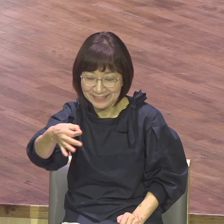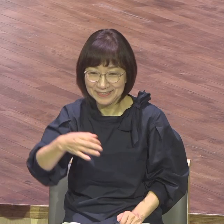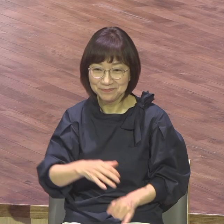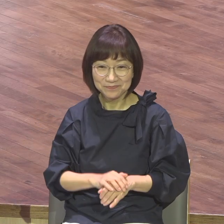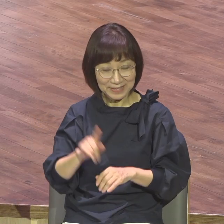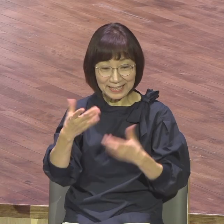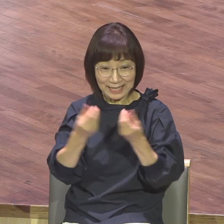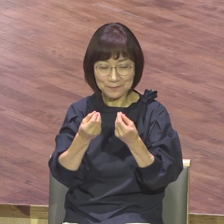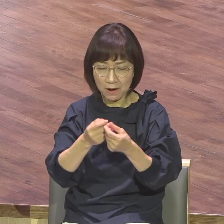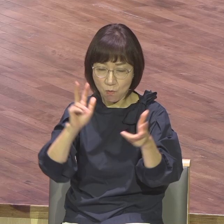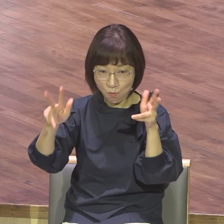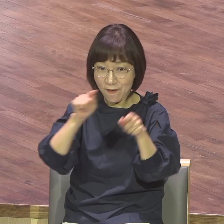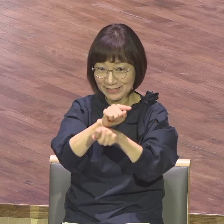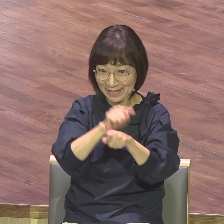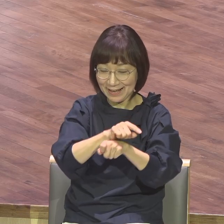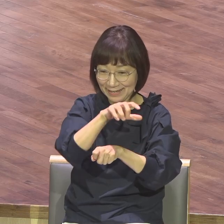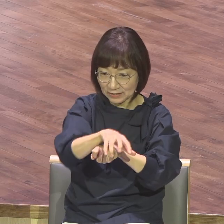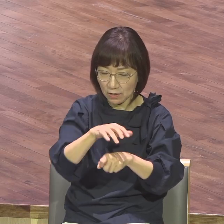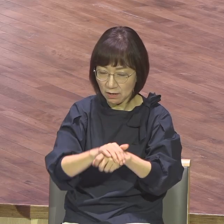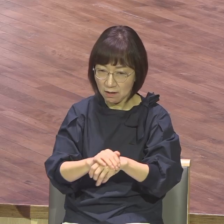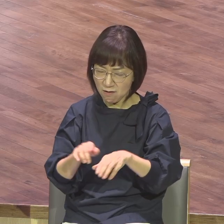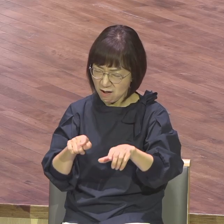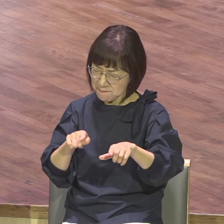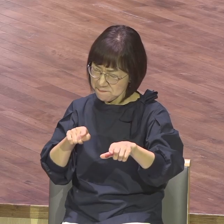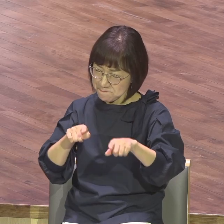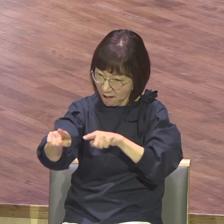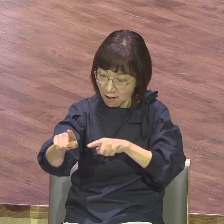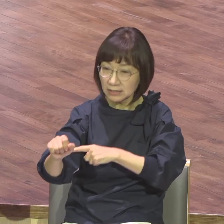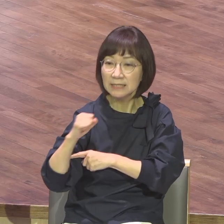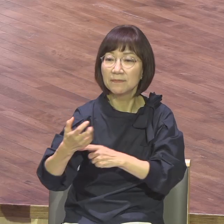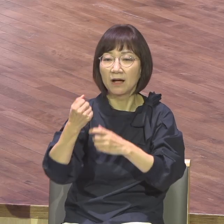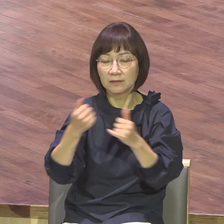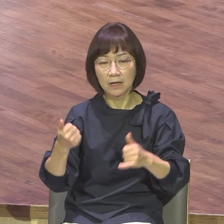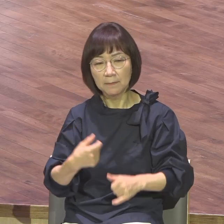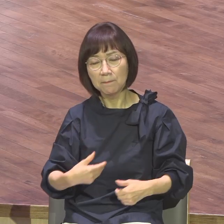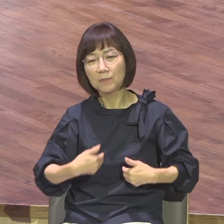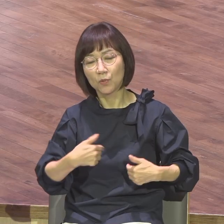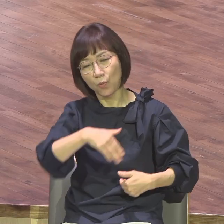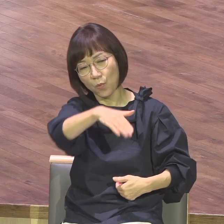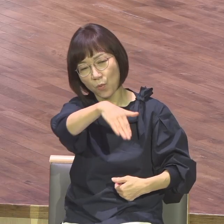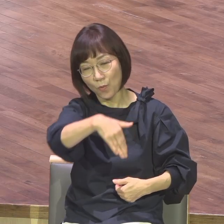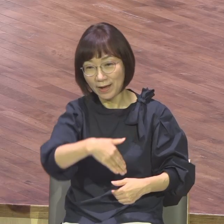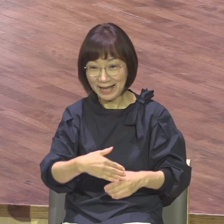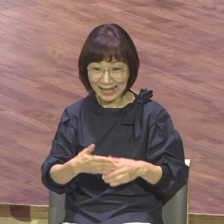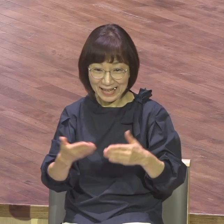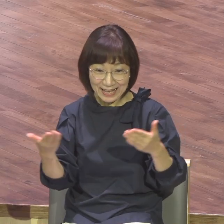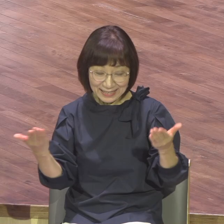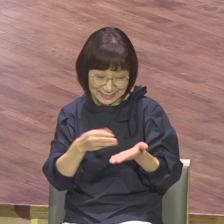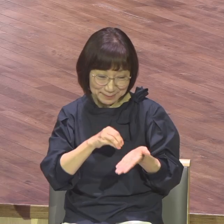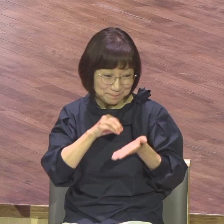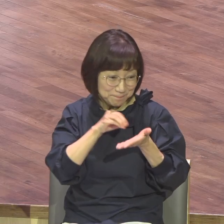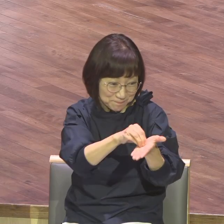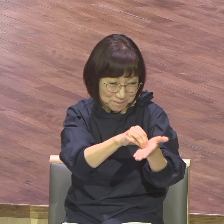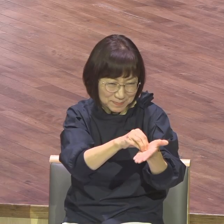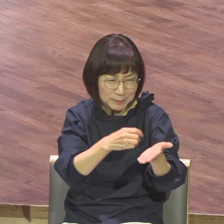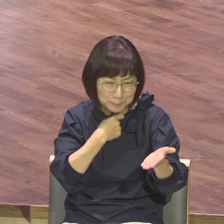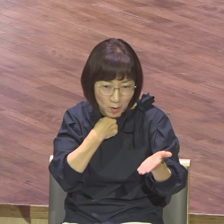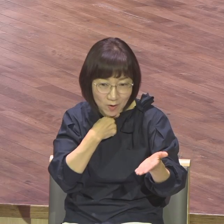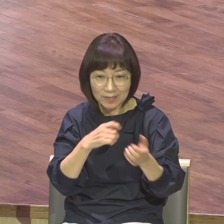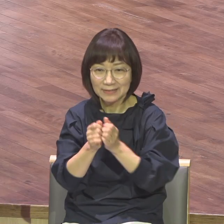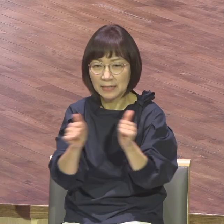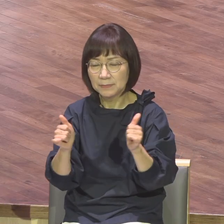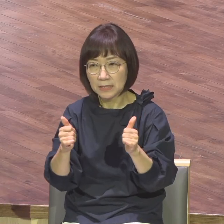그래서 기업에서 이런 하이 퍼포머 같은 이런 인물들을 요구하죠. 취업 준비생들도 이런 하이 퍼포머가 되기